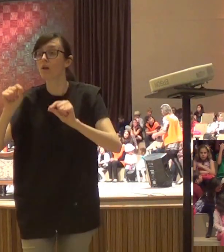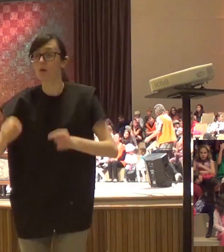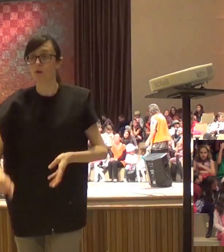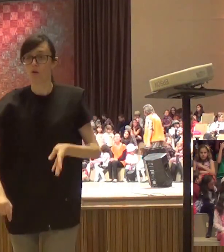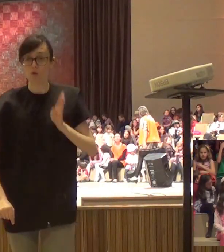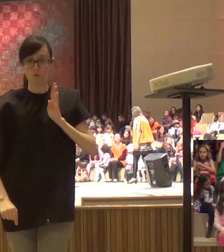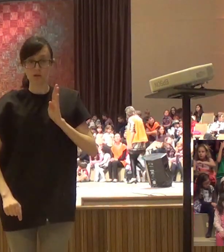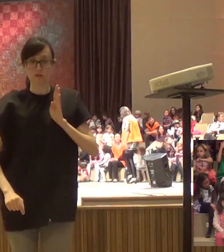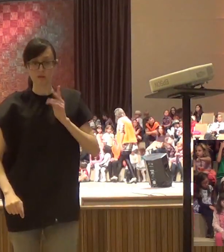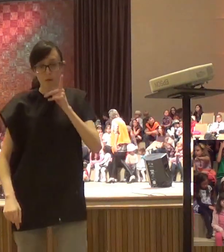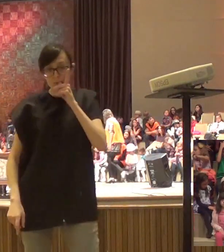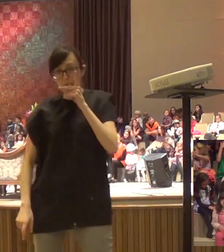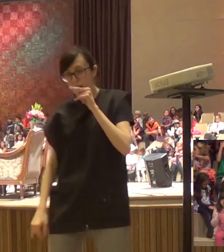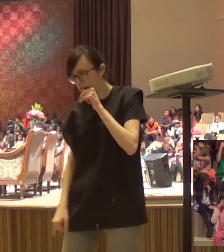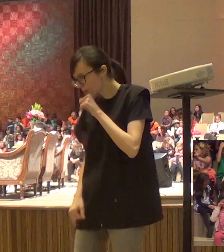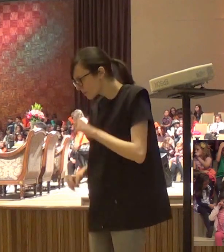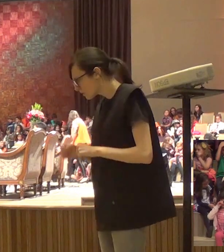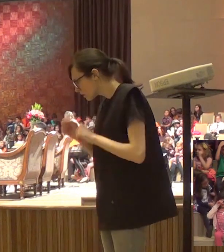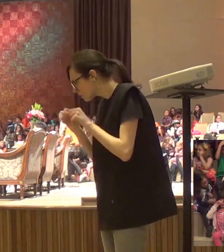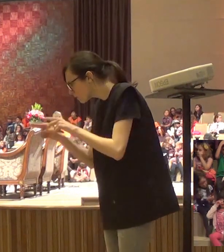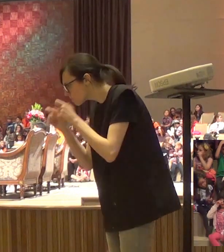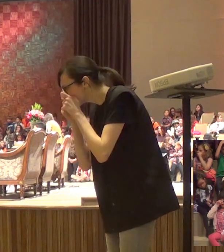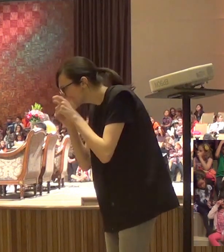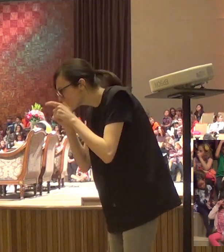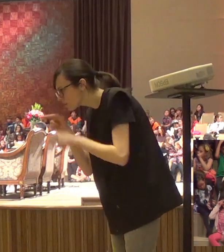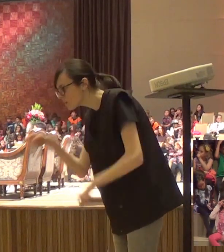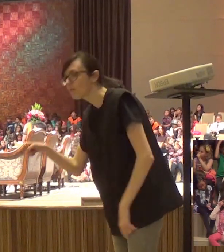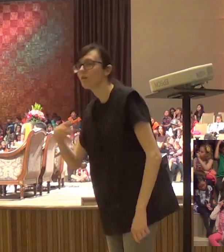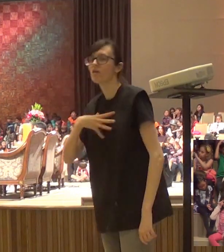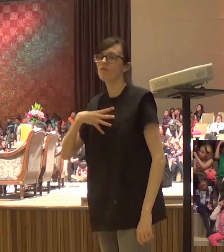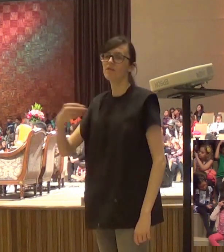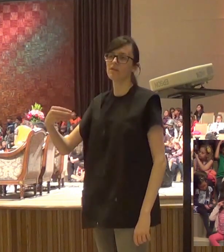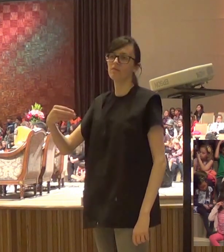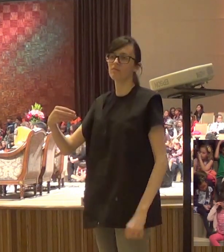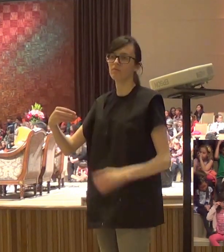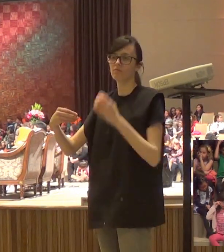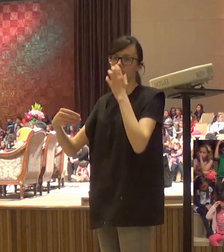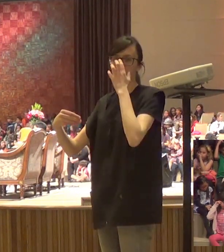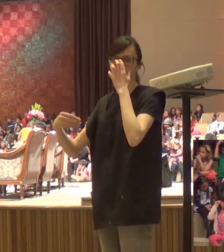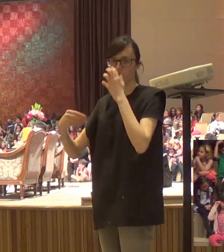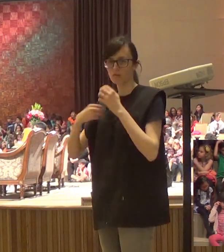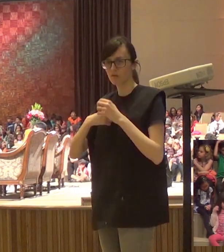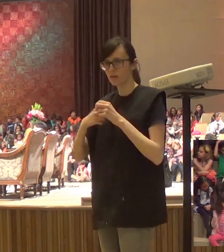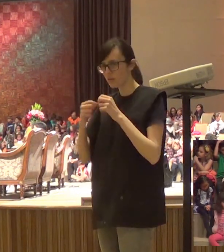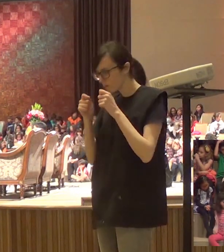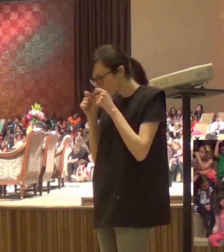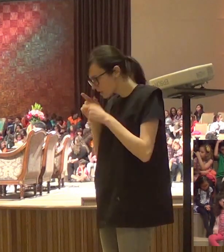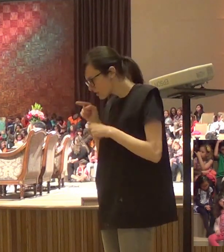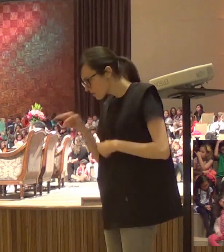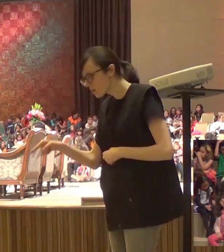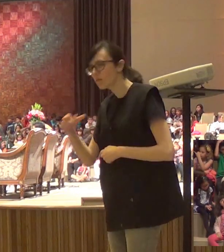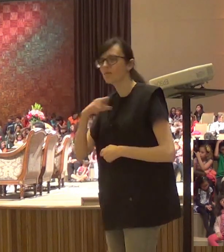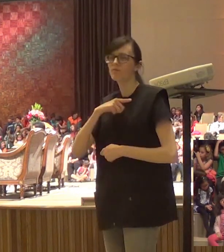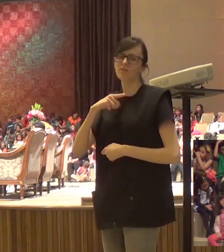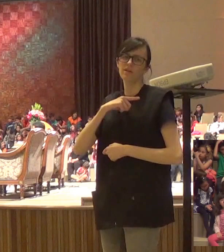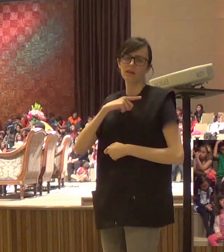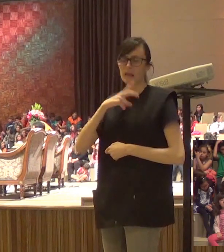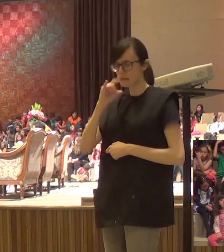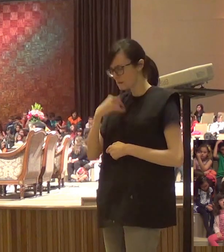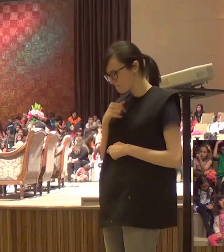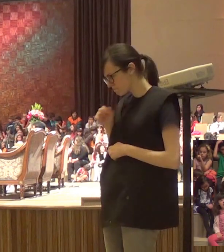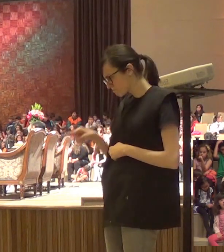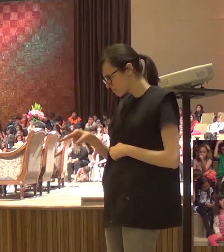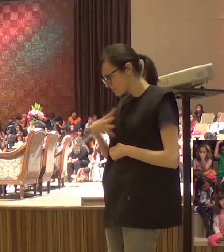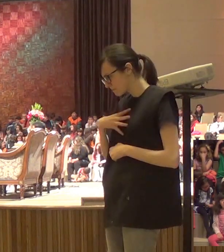Mas fazendo com que os corações dos pais se voltem para seus filhos. É uma forma de percebermos que o